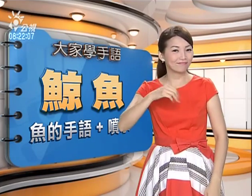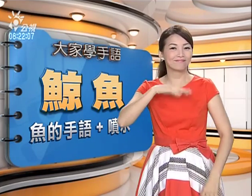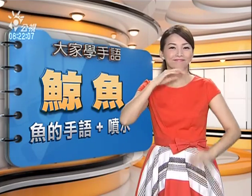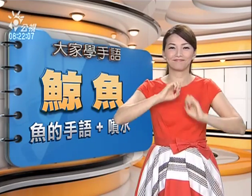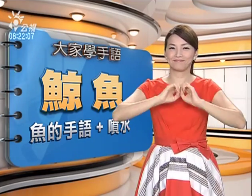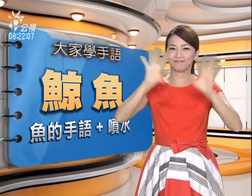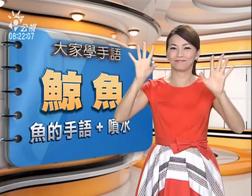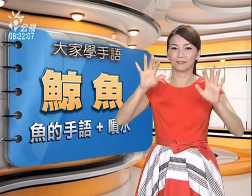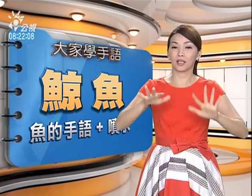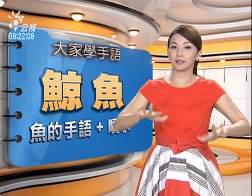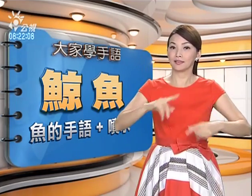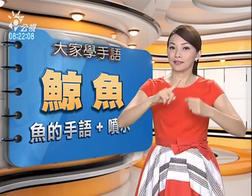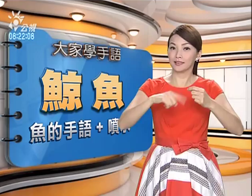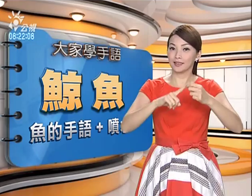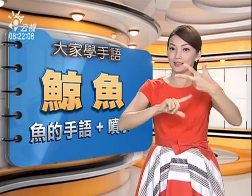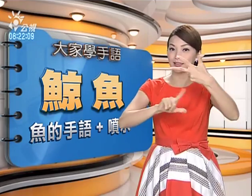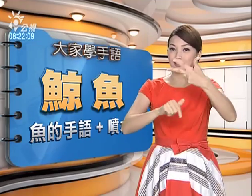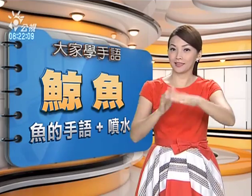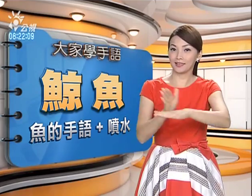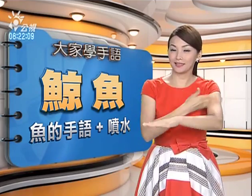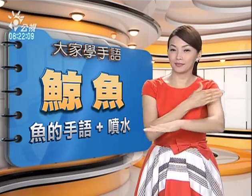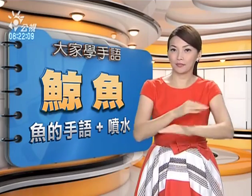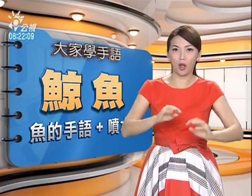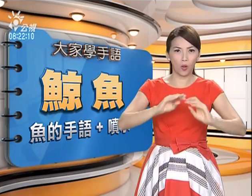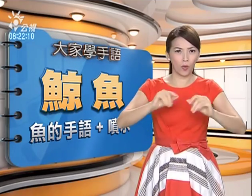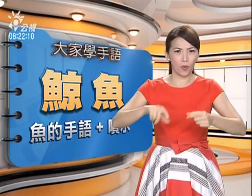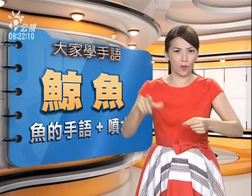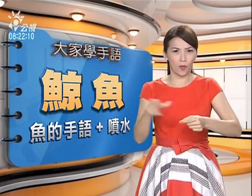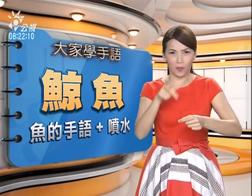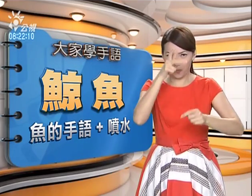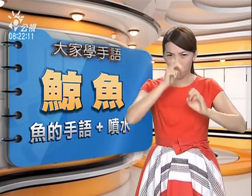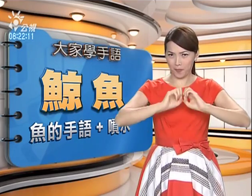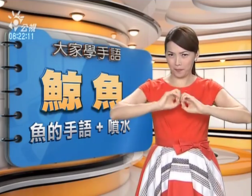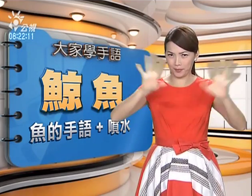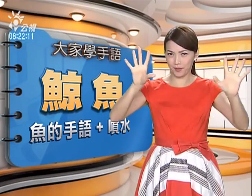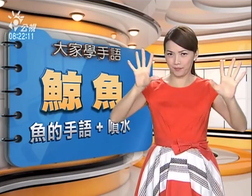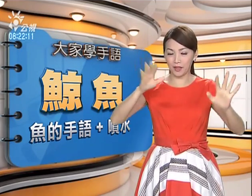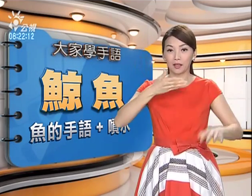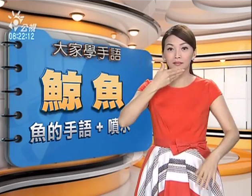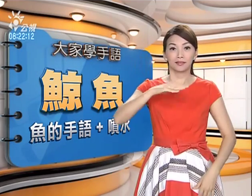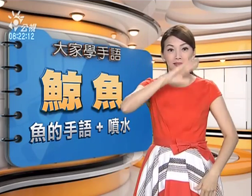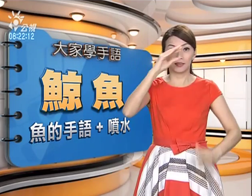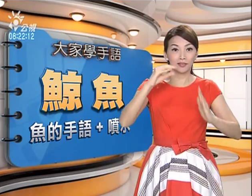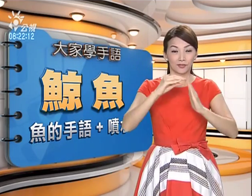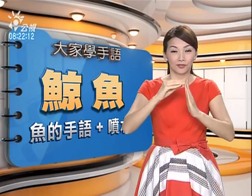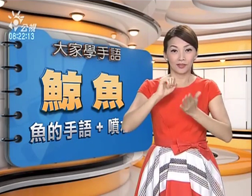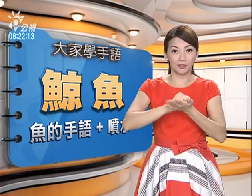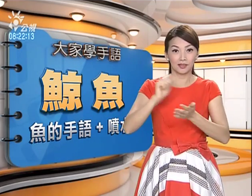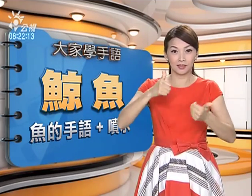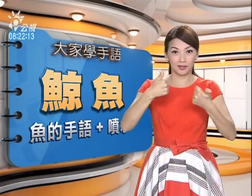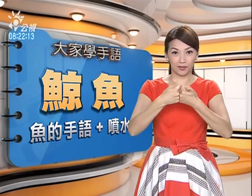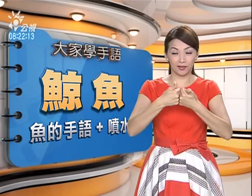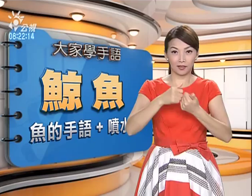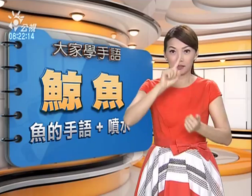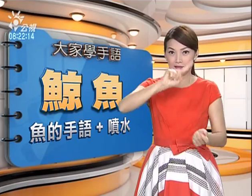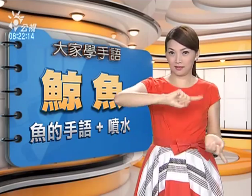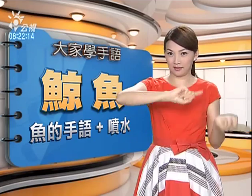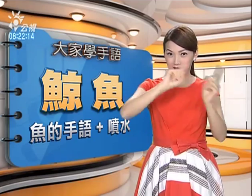诉您，从今年7月开始，只要发布陆上台风警报，气象局台风快报记者会